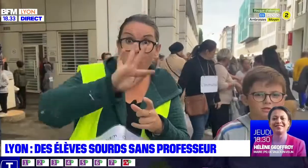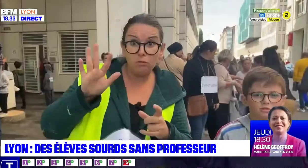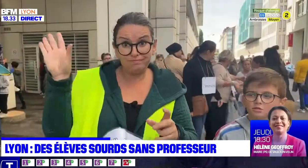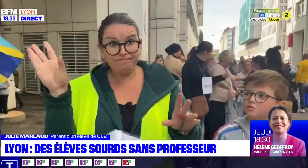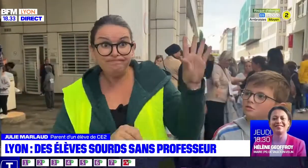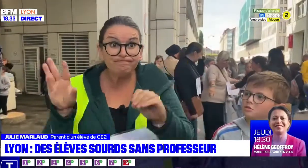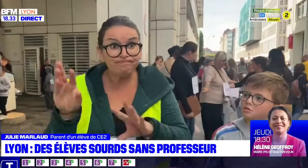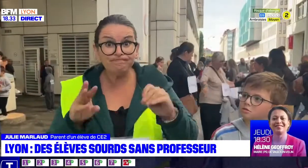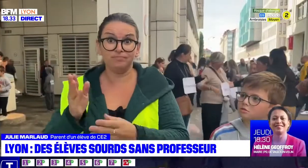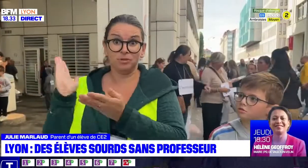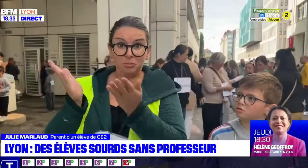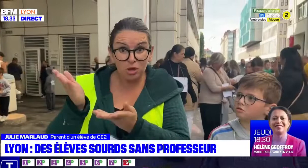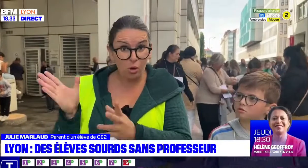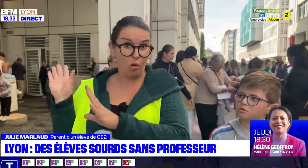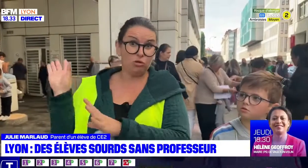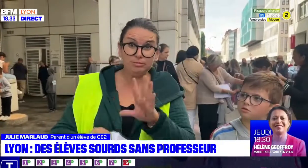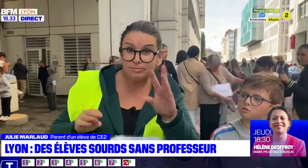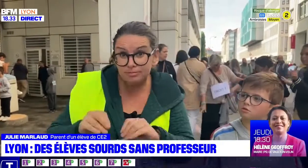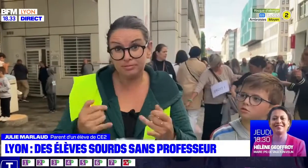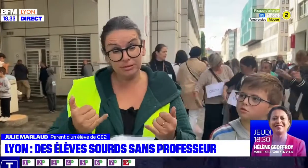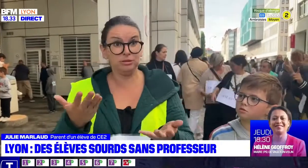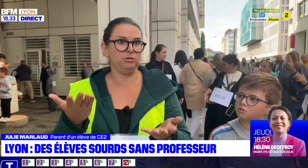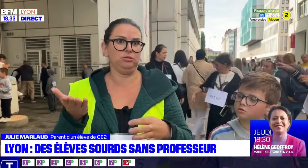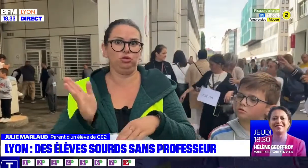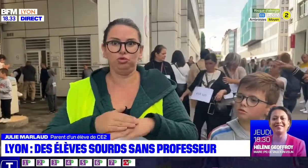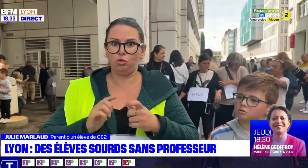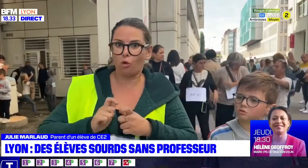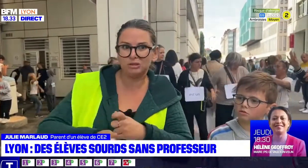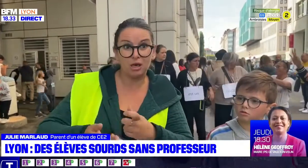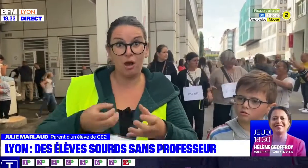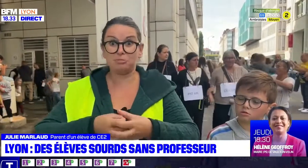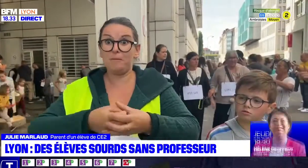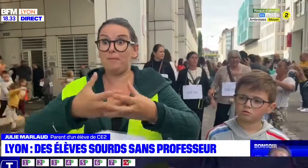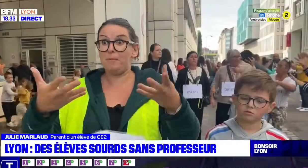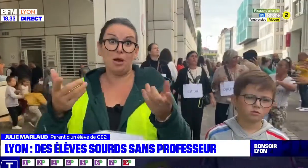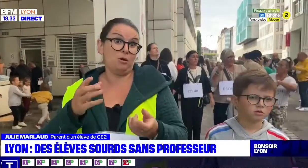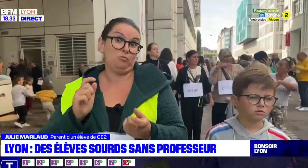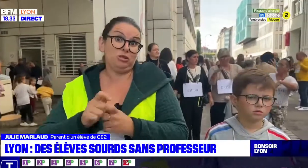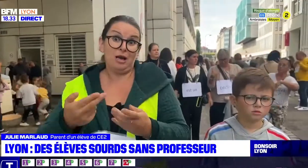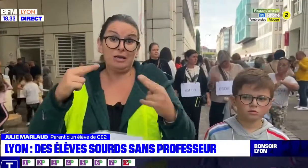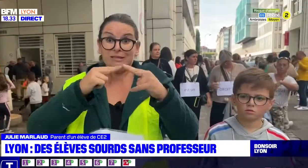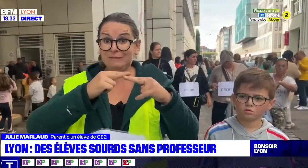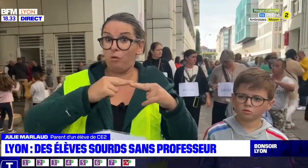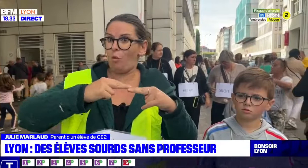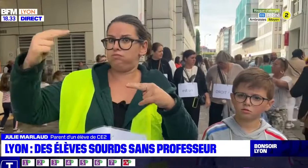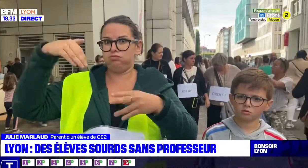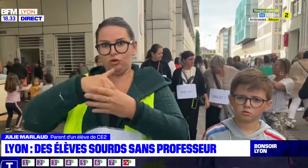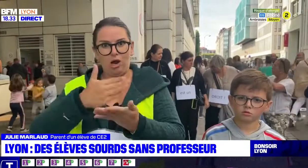On a des personnes qui viennent de toute la France pour bénéficier de ce pôle bilingue. Et au final, ils n'ont pas de profs pour leurs enfants. C'est usant. On est toujours